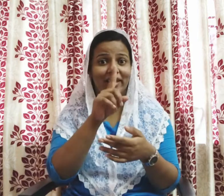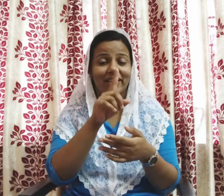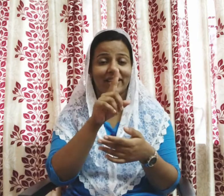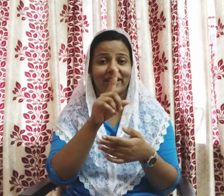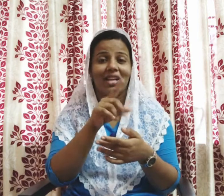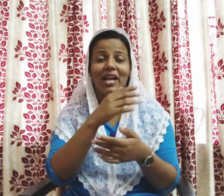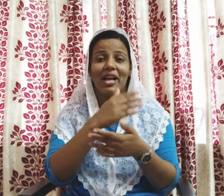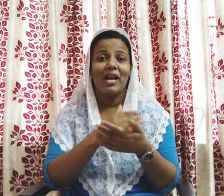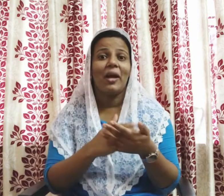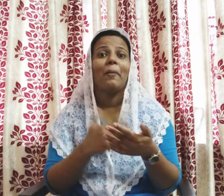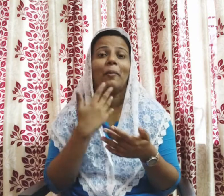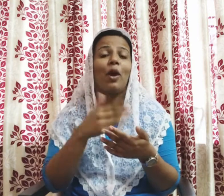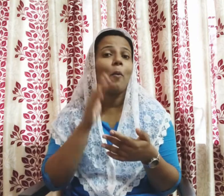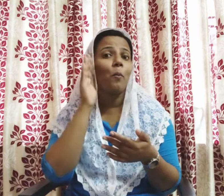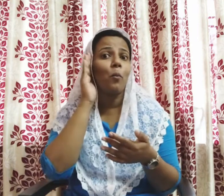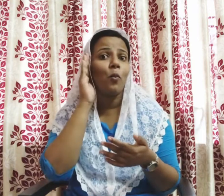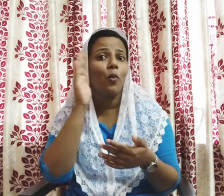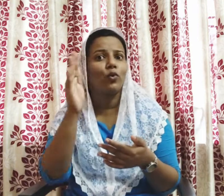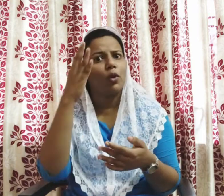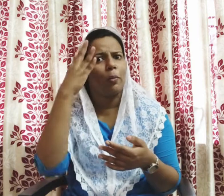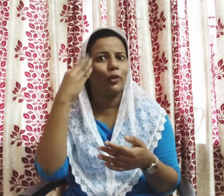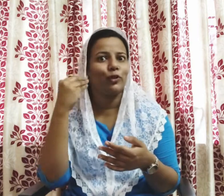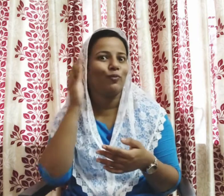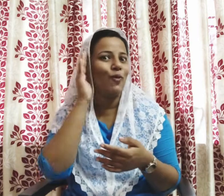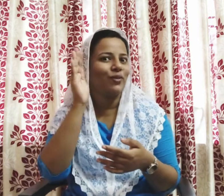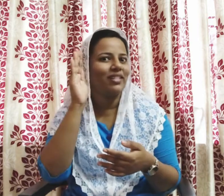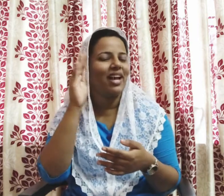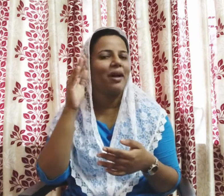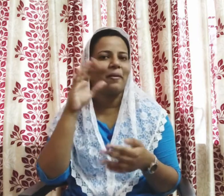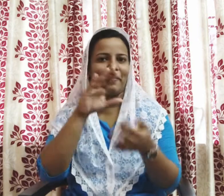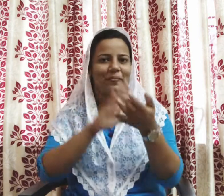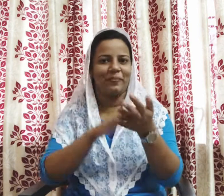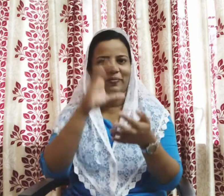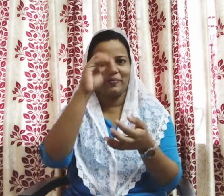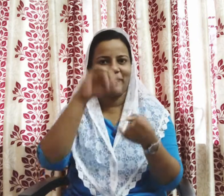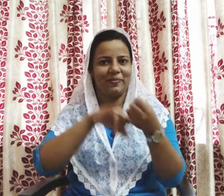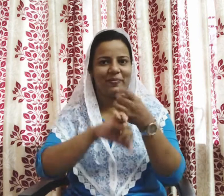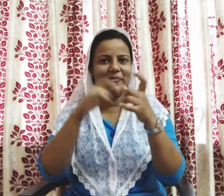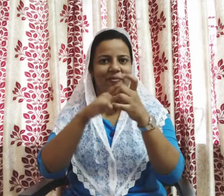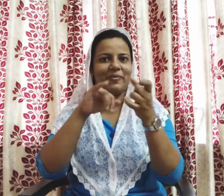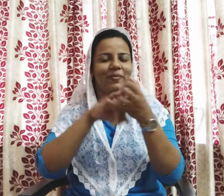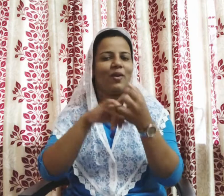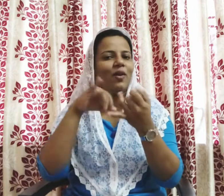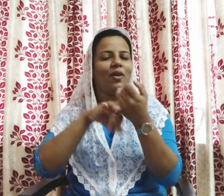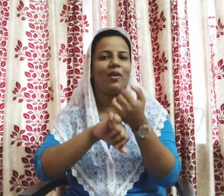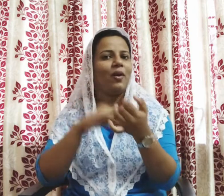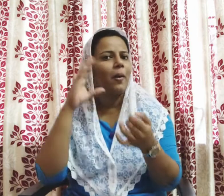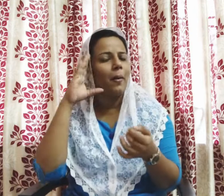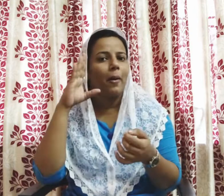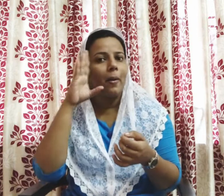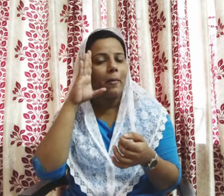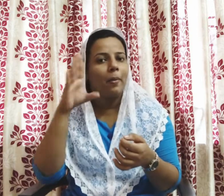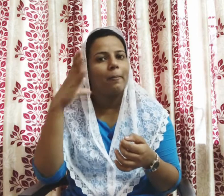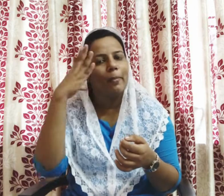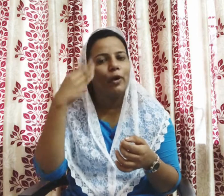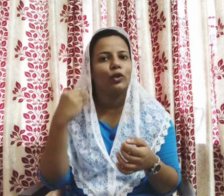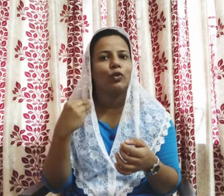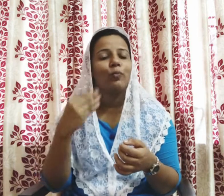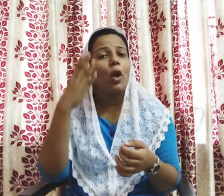1-ാം അധ്യായത്തിൽ, മോശ എൻ്റെ ദാസനായ മോശ മരിച്ചു, എന്നാൽ എന്നിട്ട് താഴോട്ട് വരുമ്പം പറയുക, ഞാൻ മോശയുടെ കൂടെ